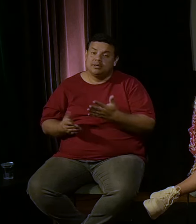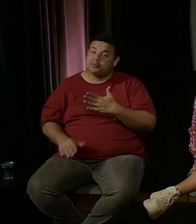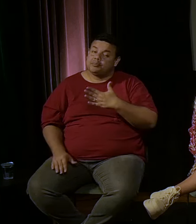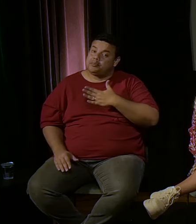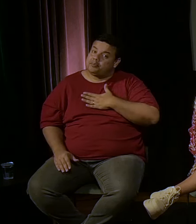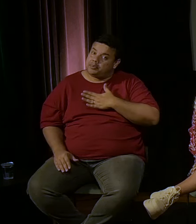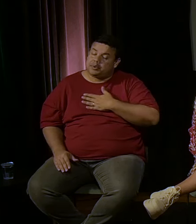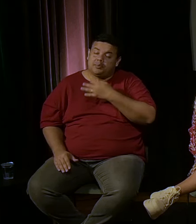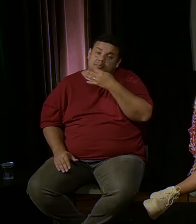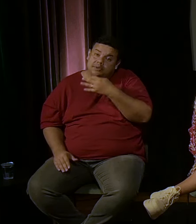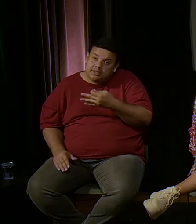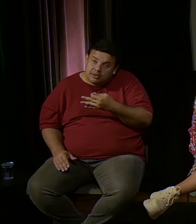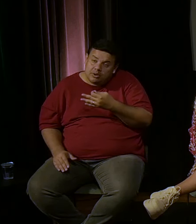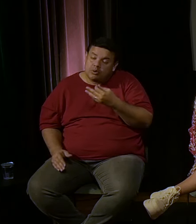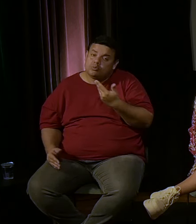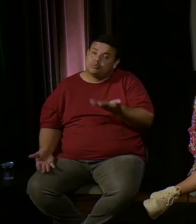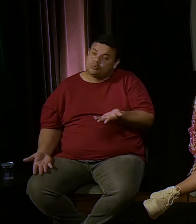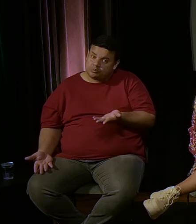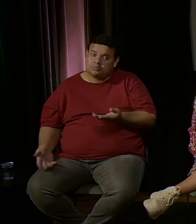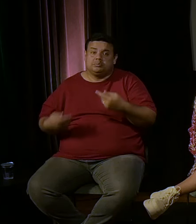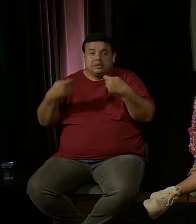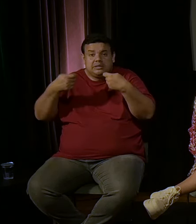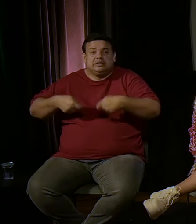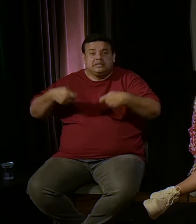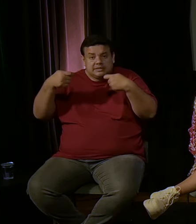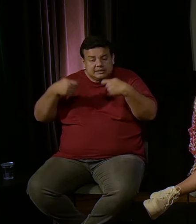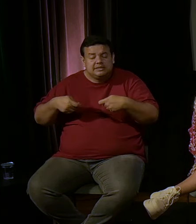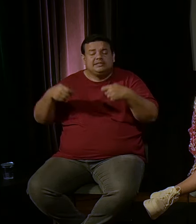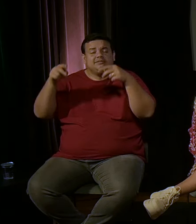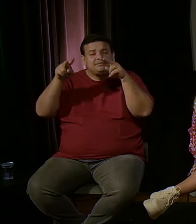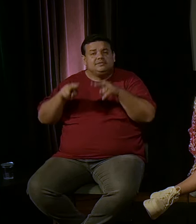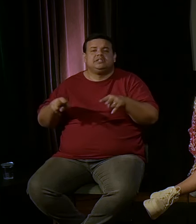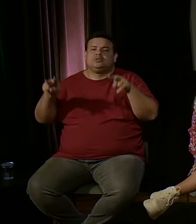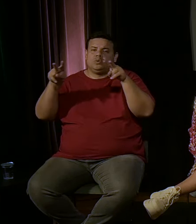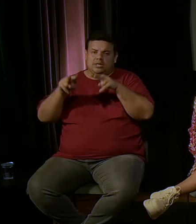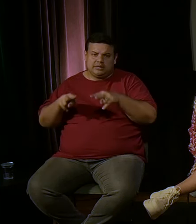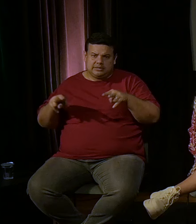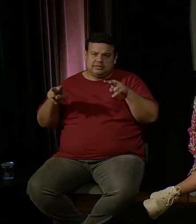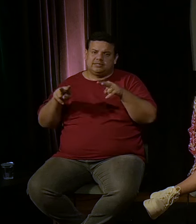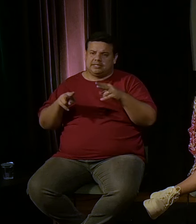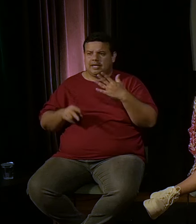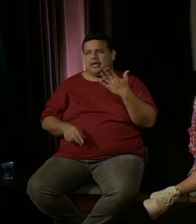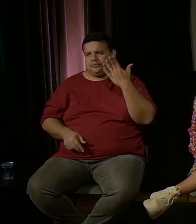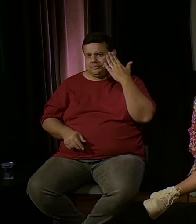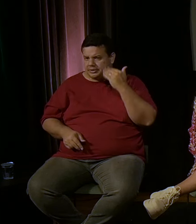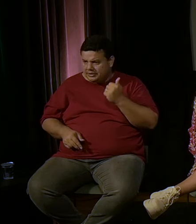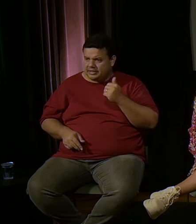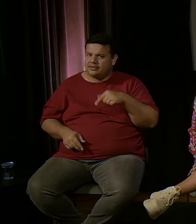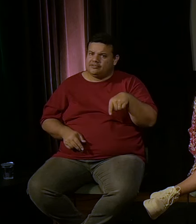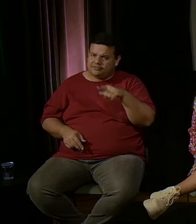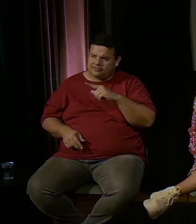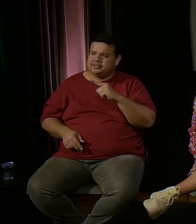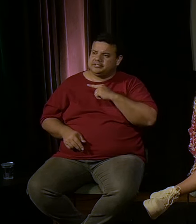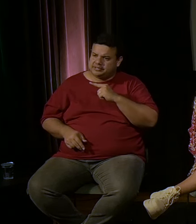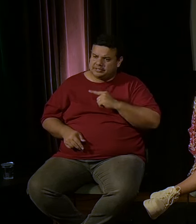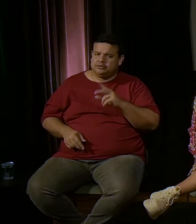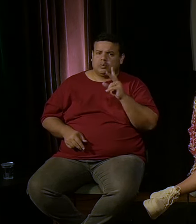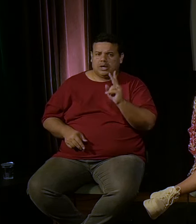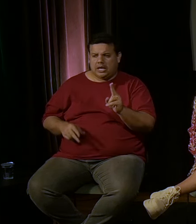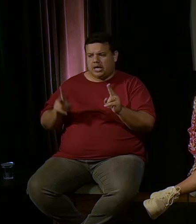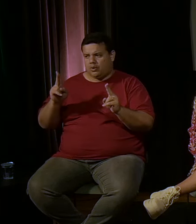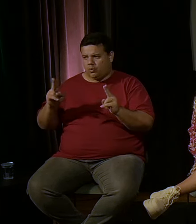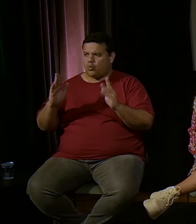foi... Então, assim, eu acho que tem que olhar muito... eu sei que vocês estão com recorte